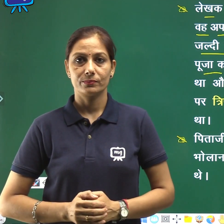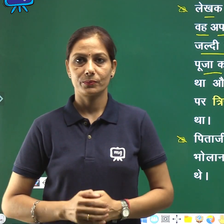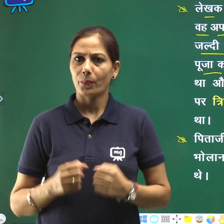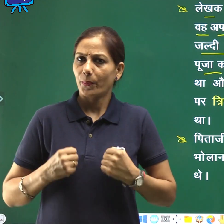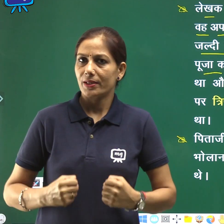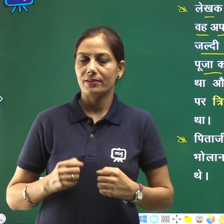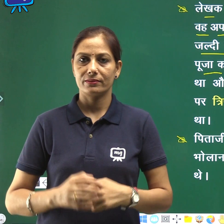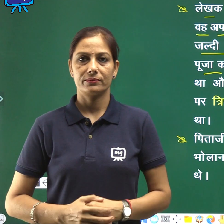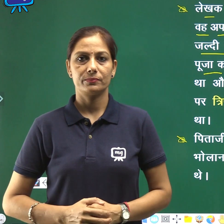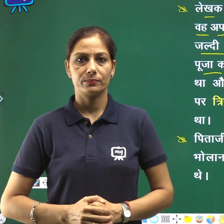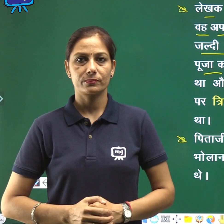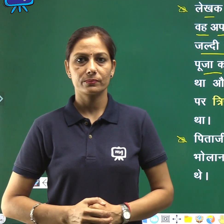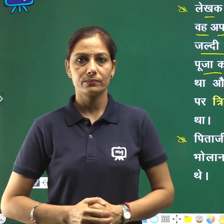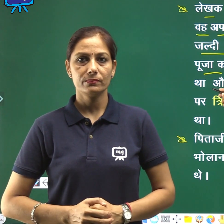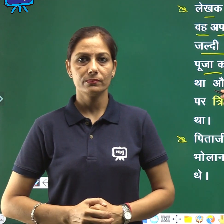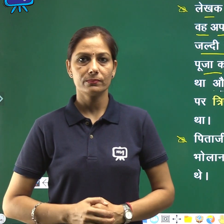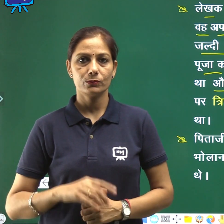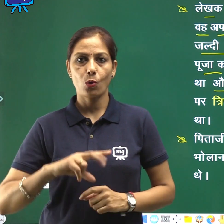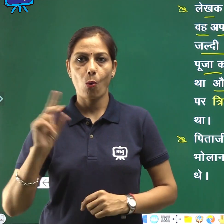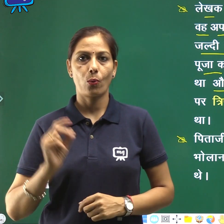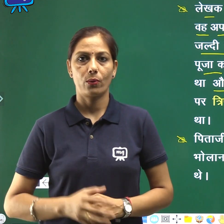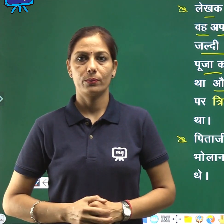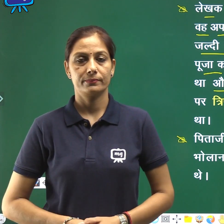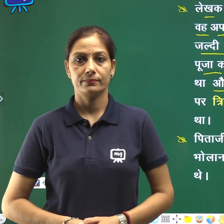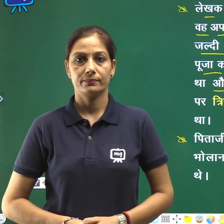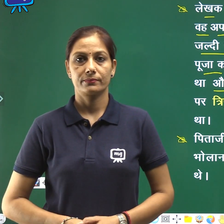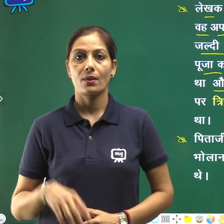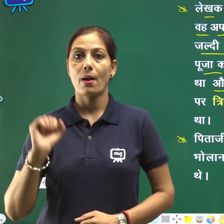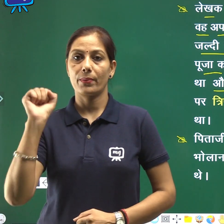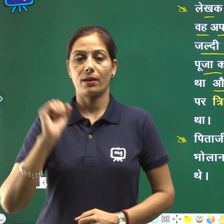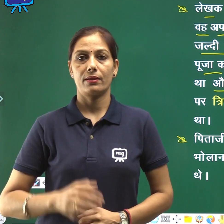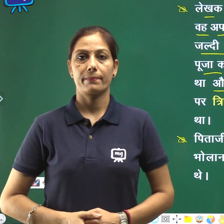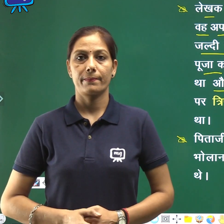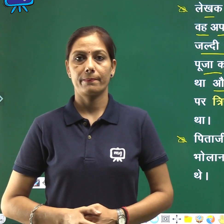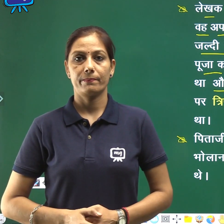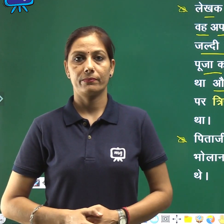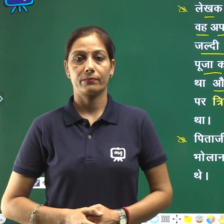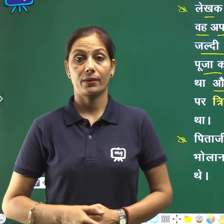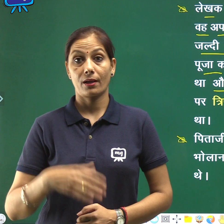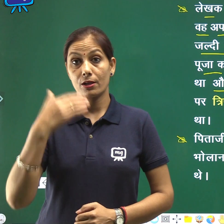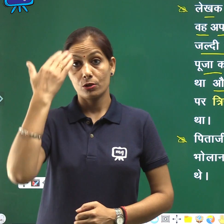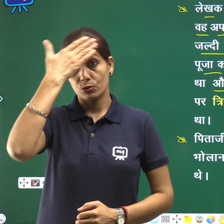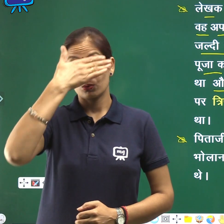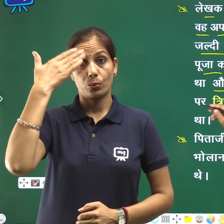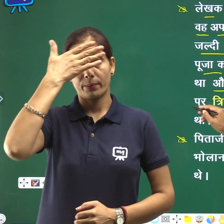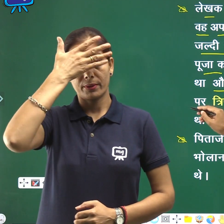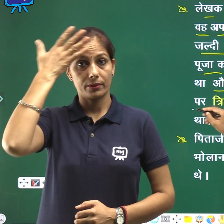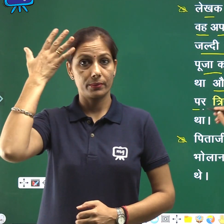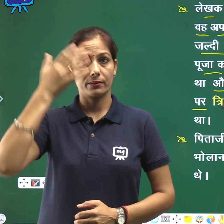बैठ जाया करता था और अपने चौड़े माथे पर